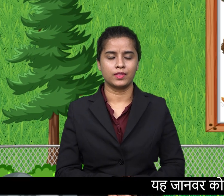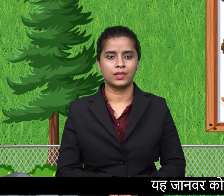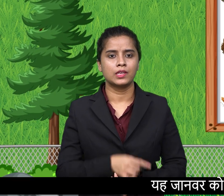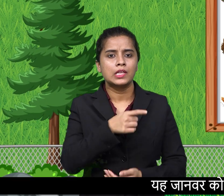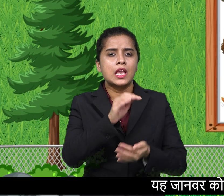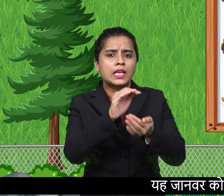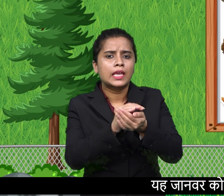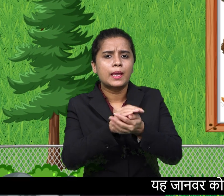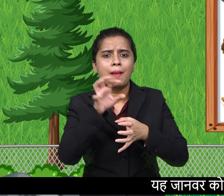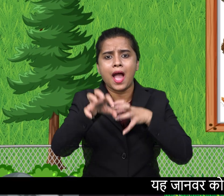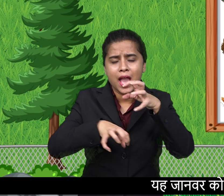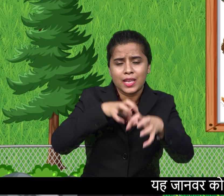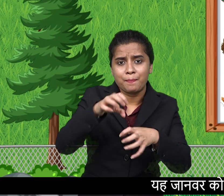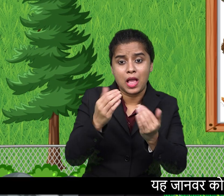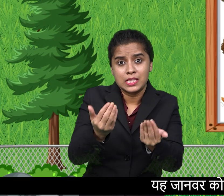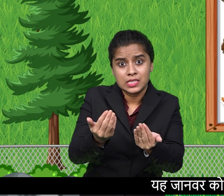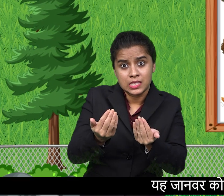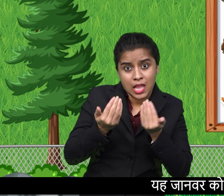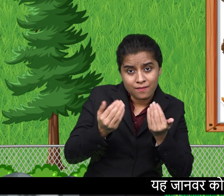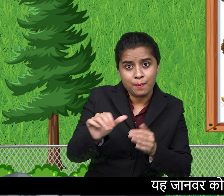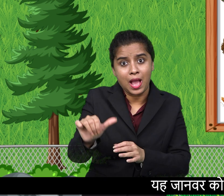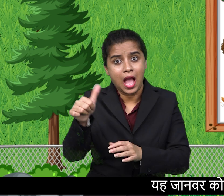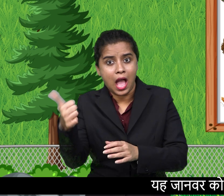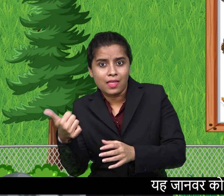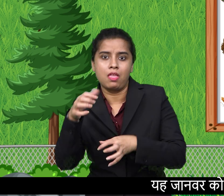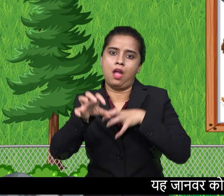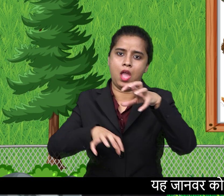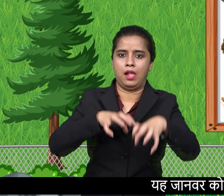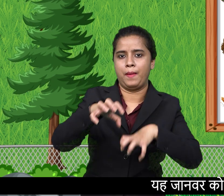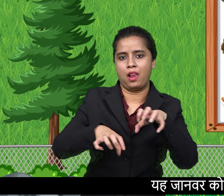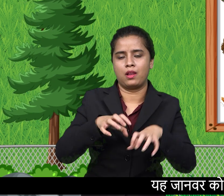यह जानवर को दुश्मनों से सुरक्षित रखता है।